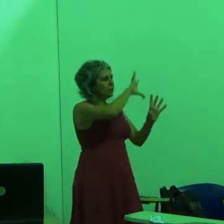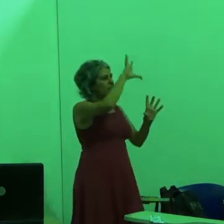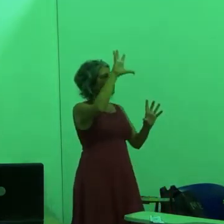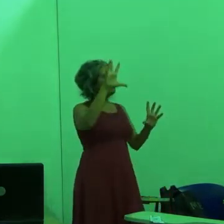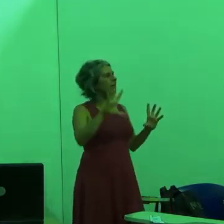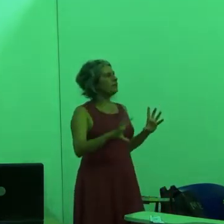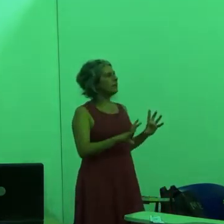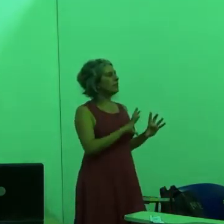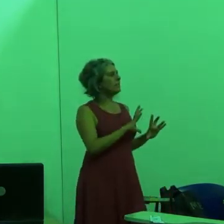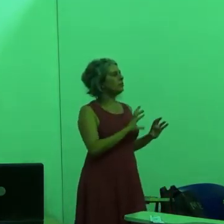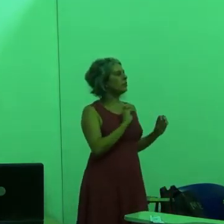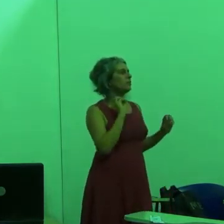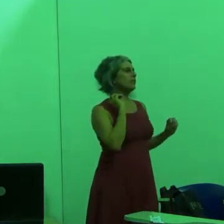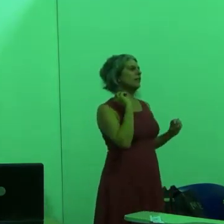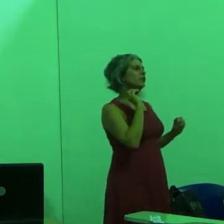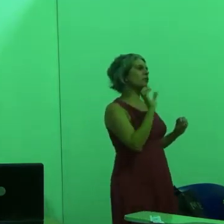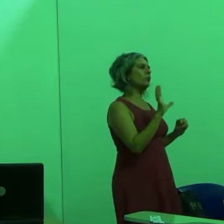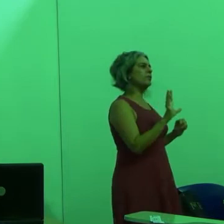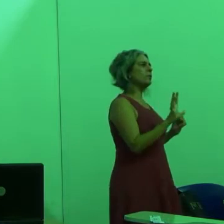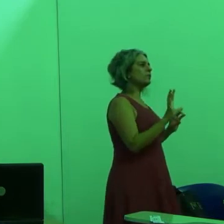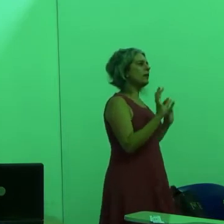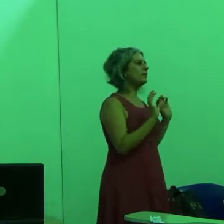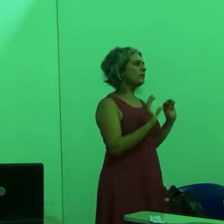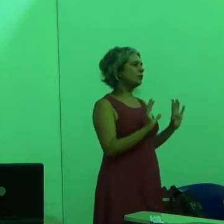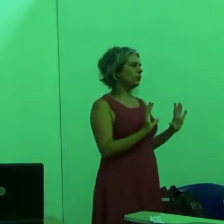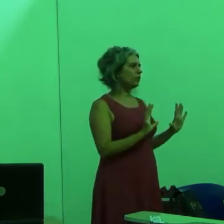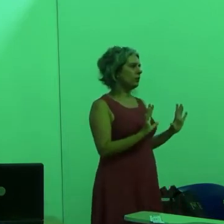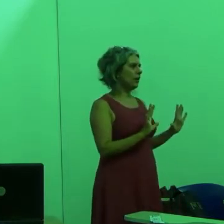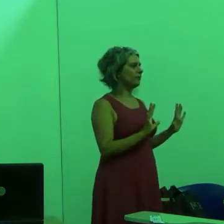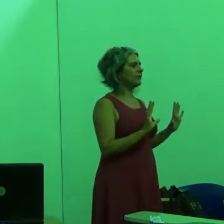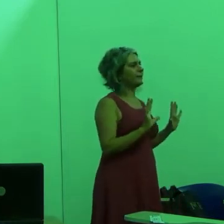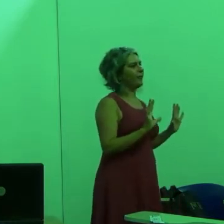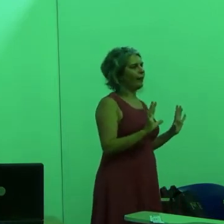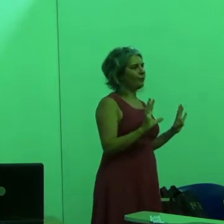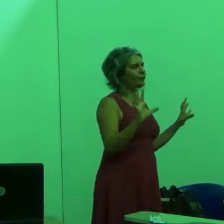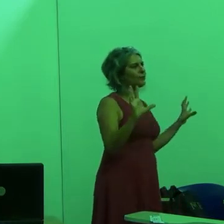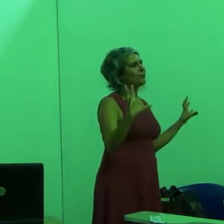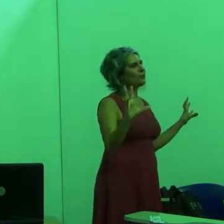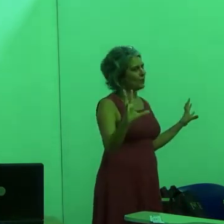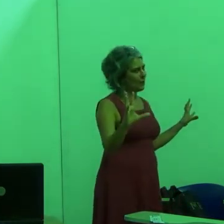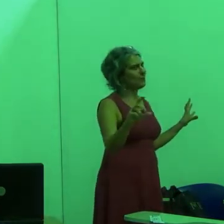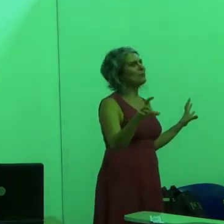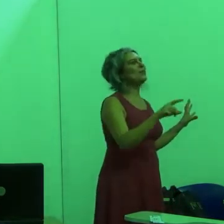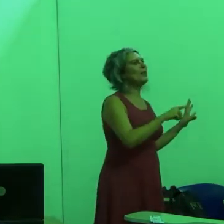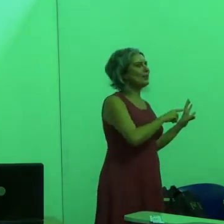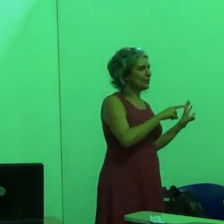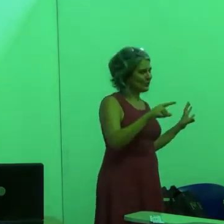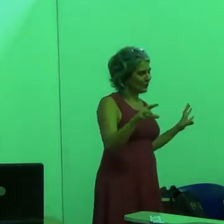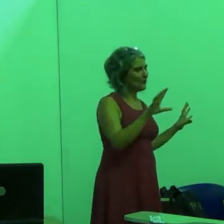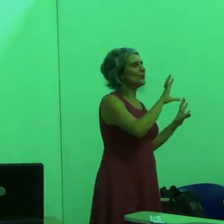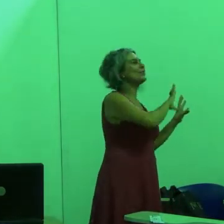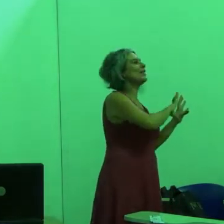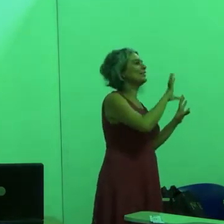nesse universo das índias, você tem editores bonsais e editores girafas. Claro que esses são extremos, e há inovações, e há